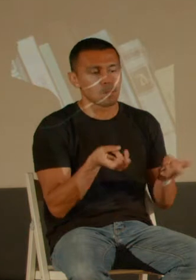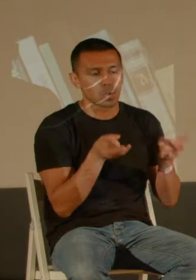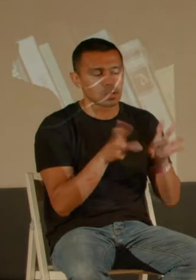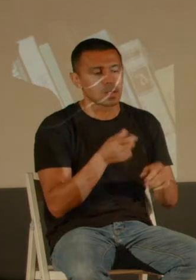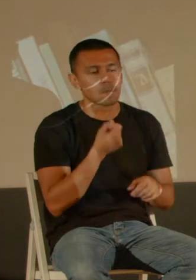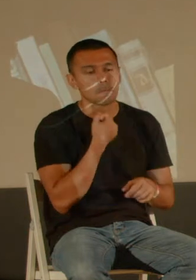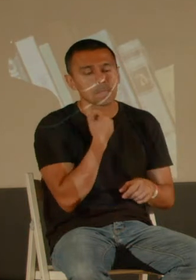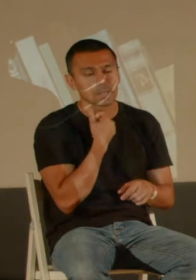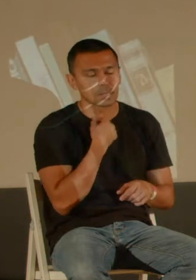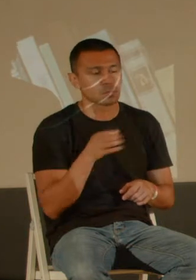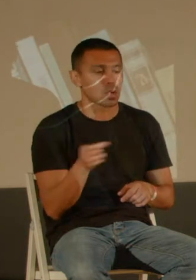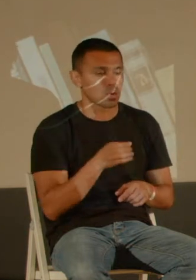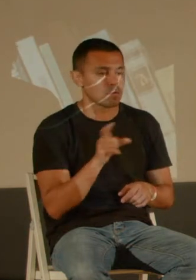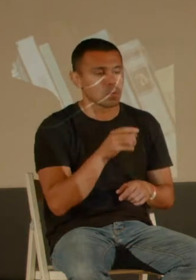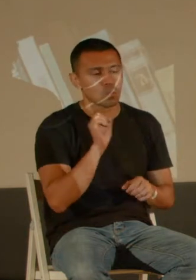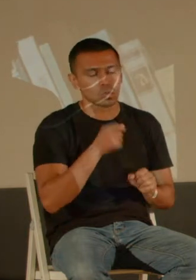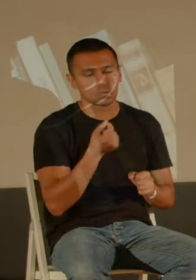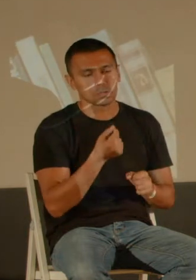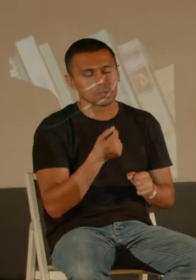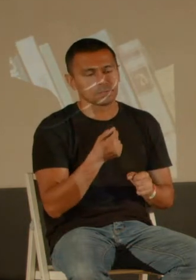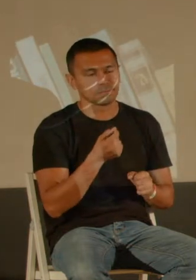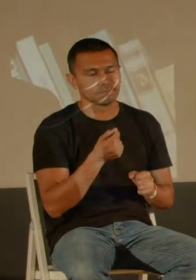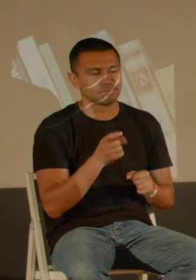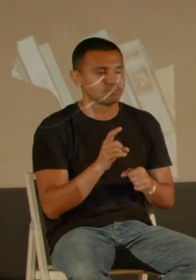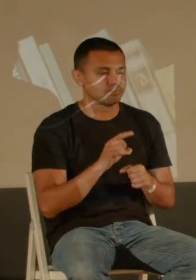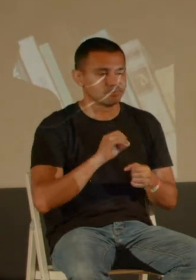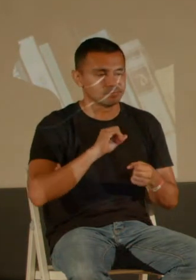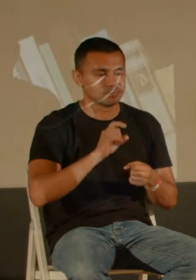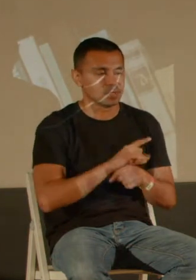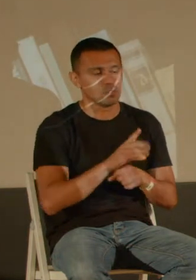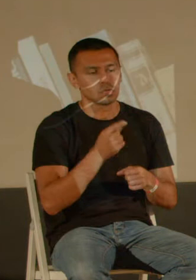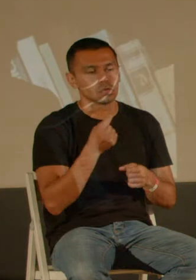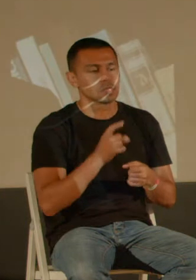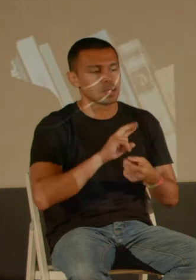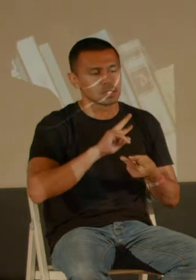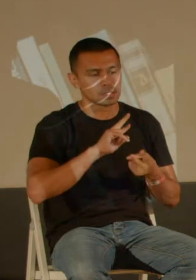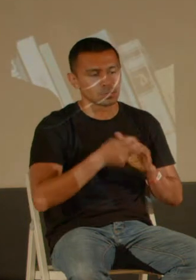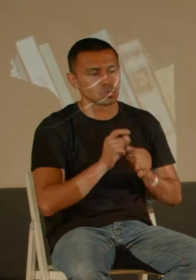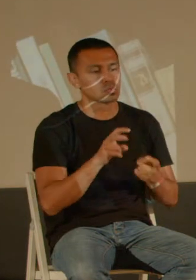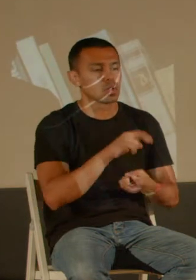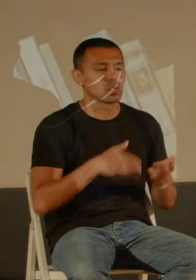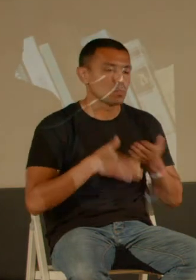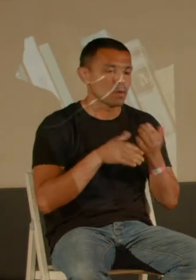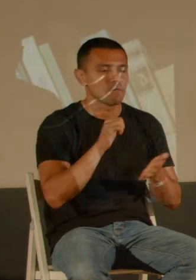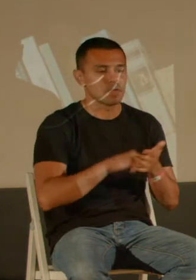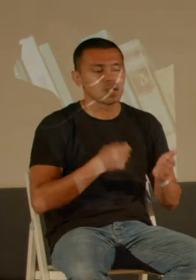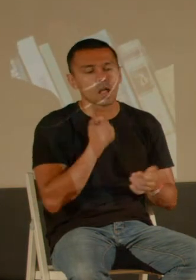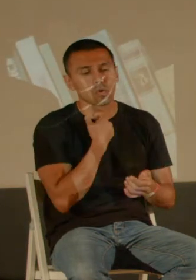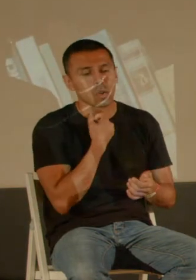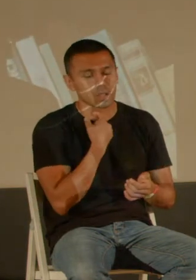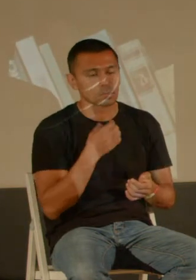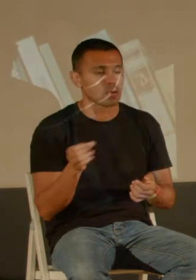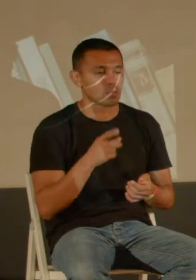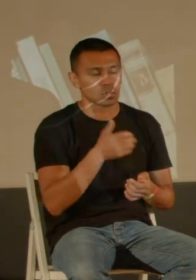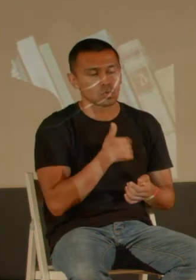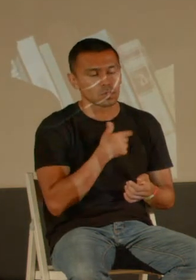покинула пити про алкоголь, що вони можуть трохи тригерити. І замість того, щоб шукати допомоги від алкоголізму, ви